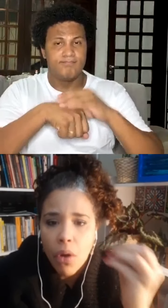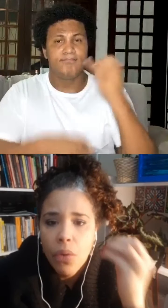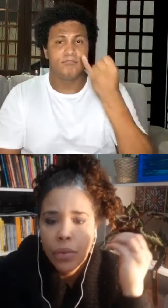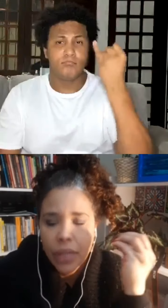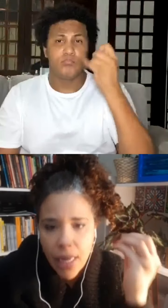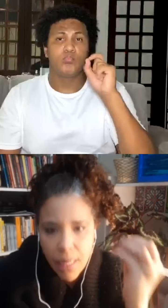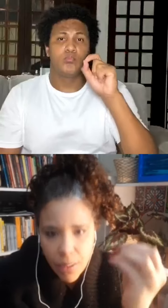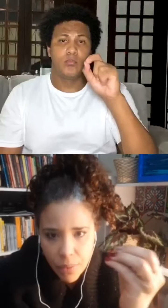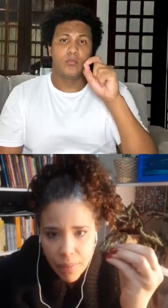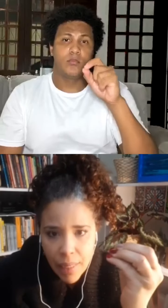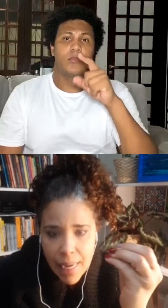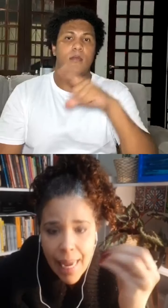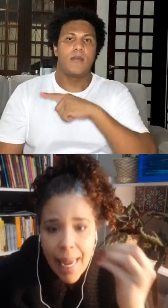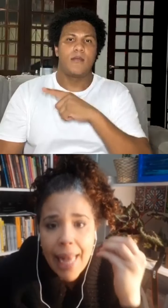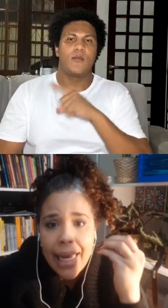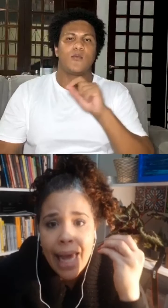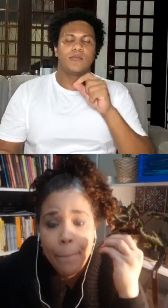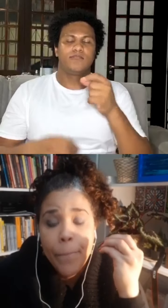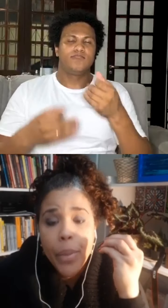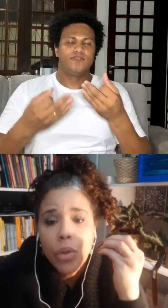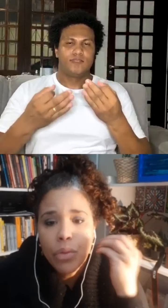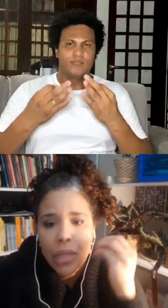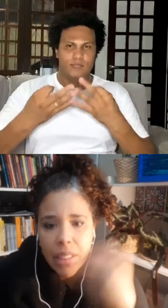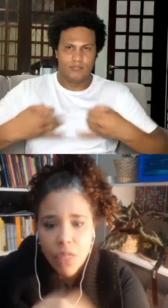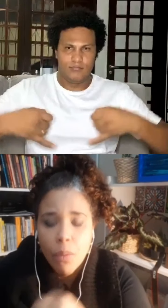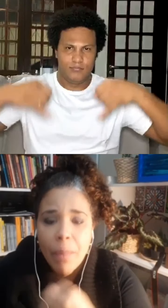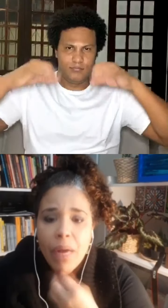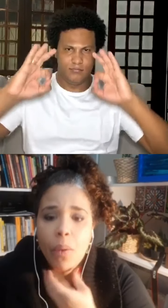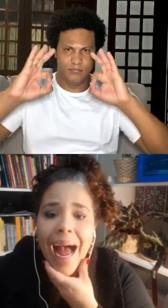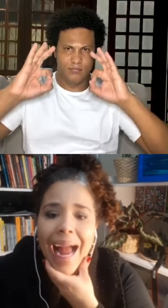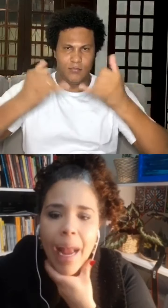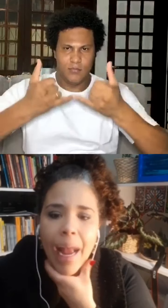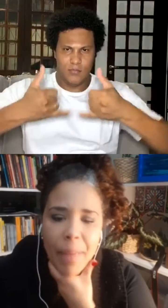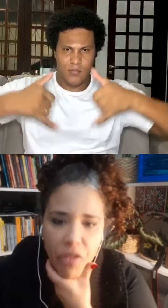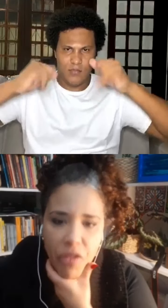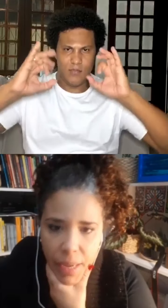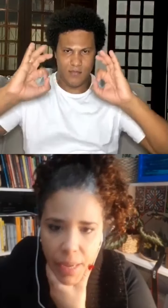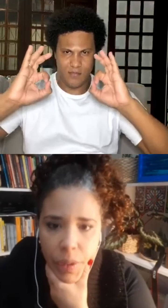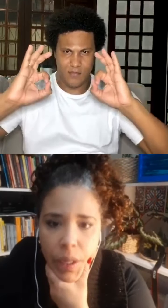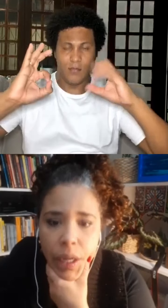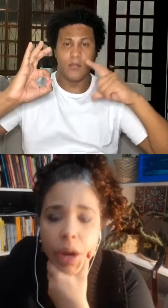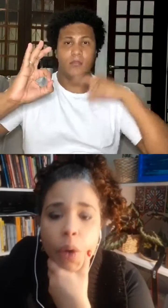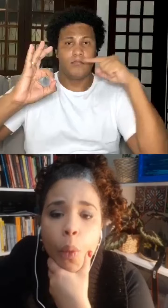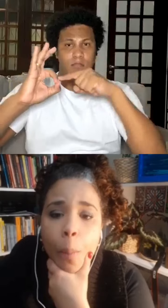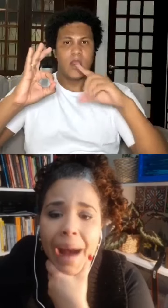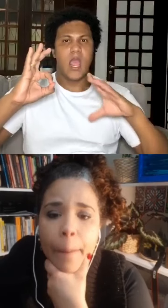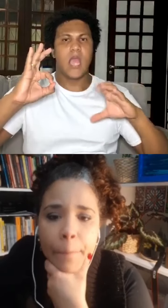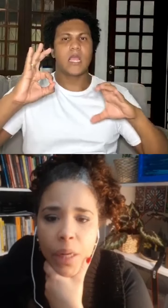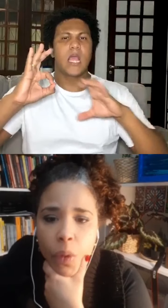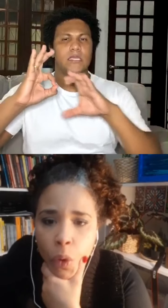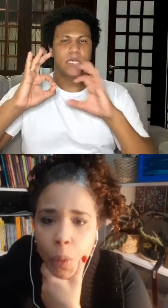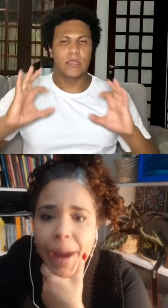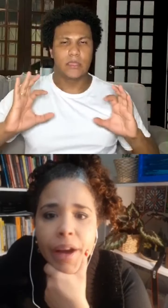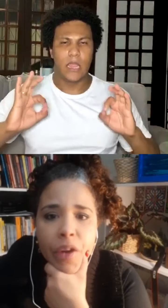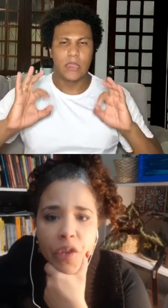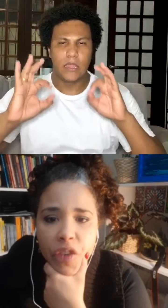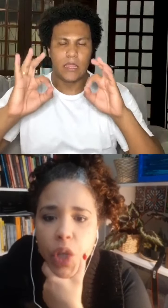colo uterino. Ele é produzido pelo HPV, o